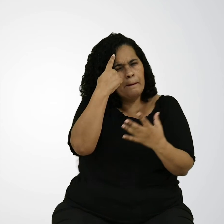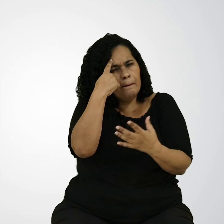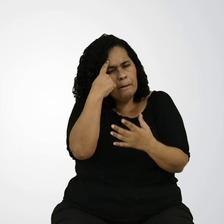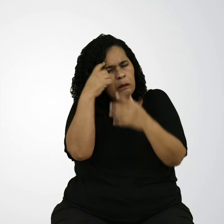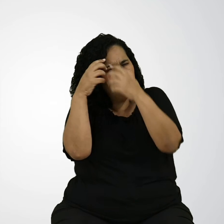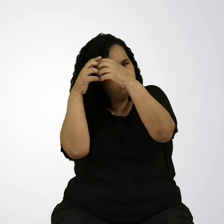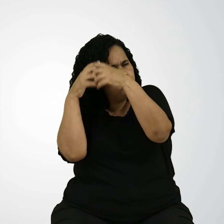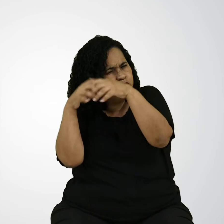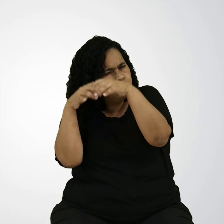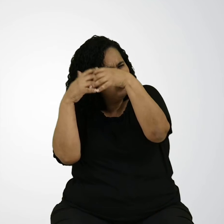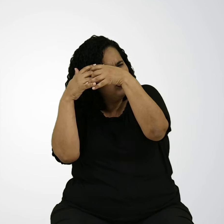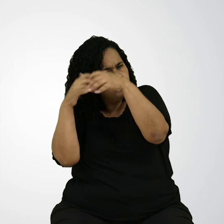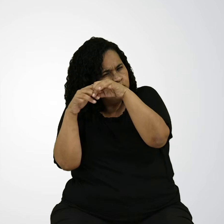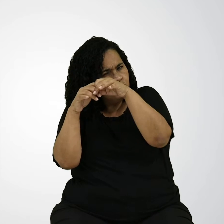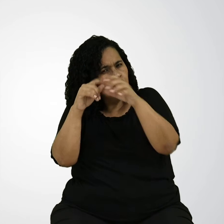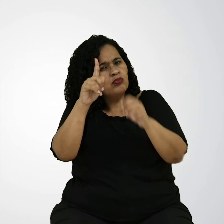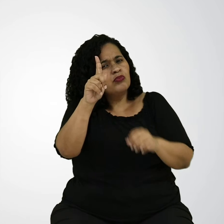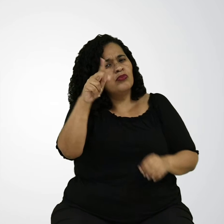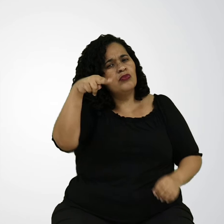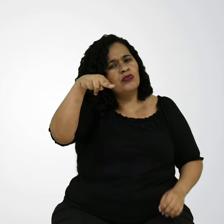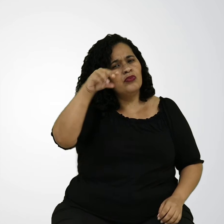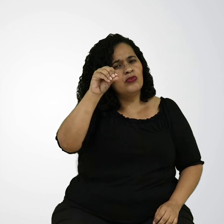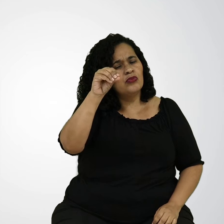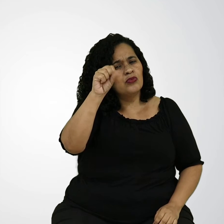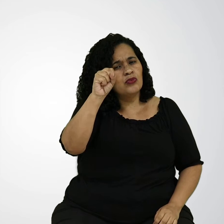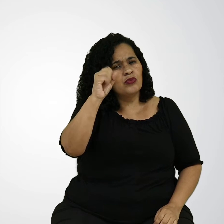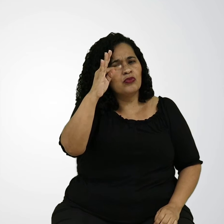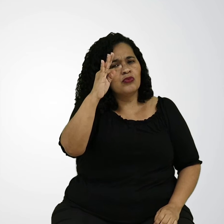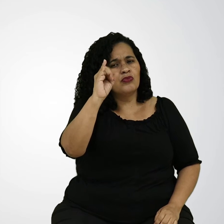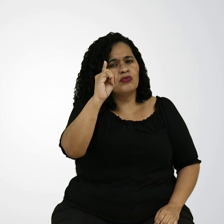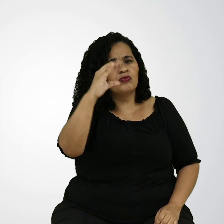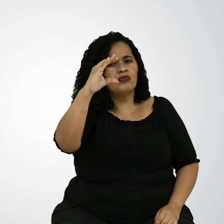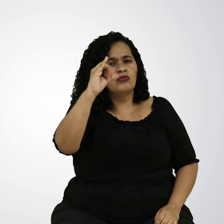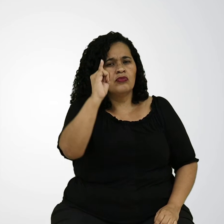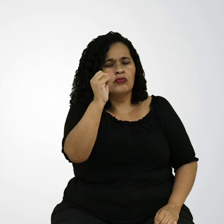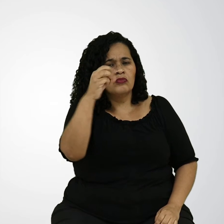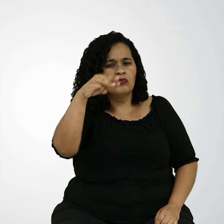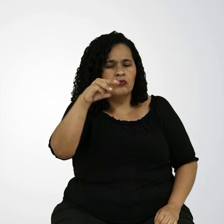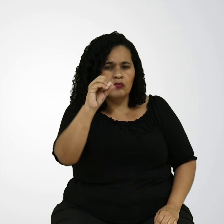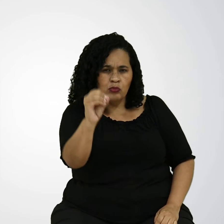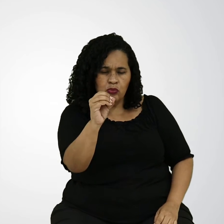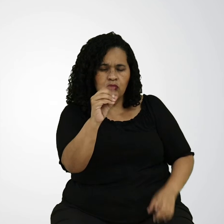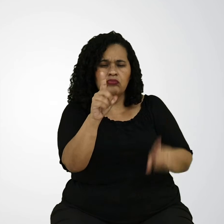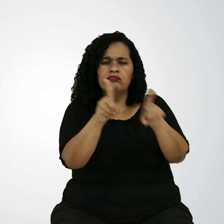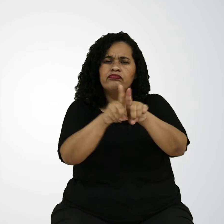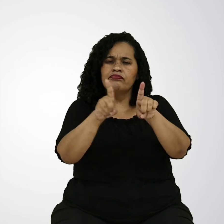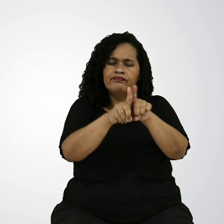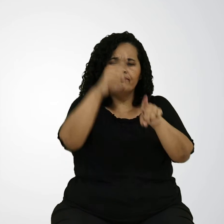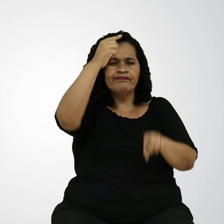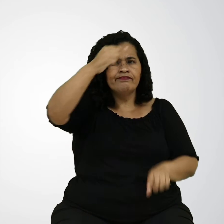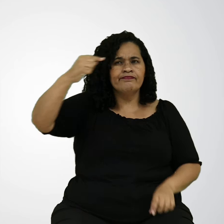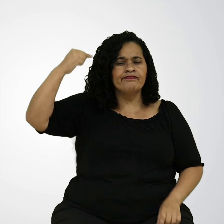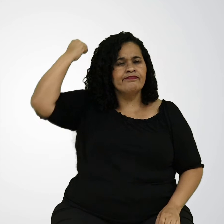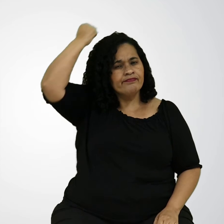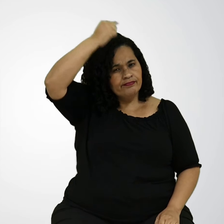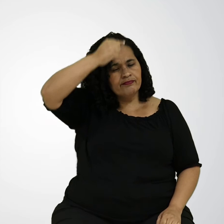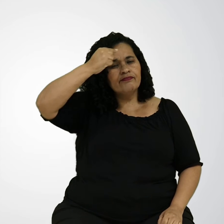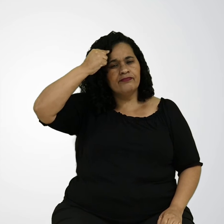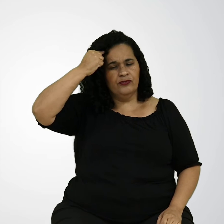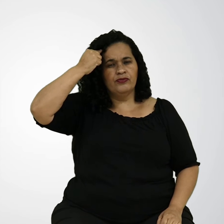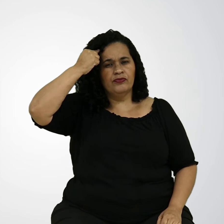gnosticismo, uma das crenças pagãs da época de Paulo, e como a santificação desafia essa crença e não é